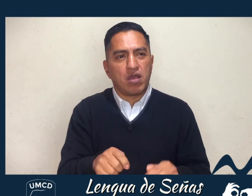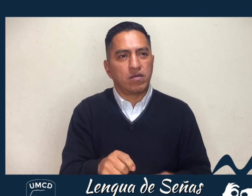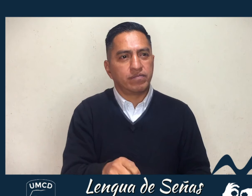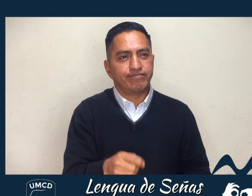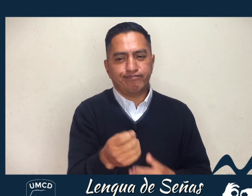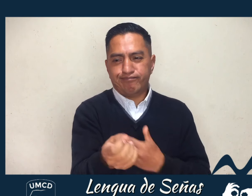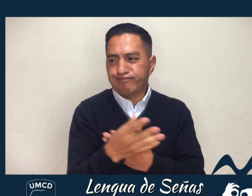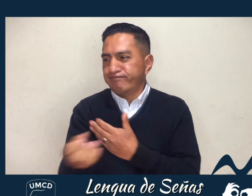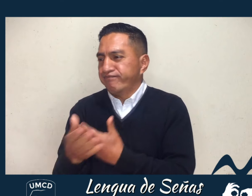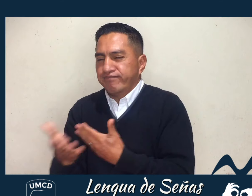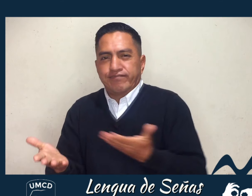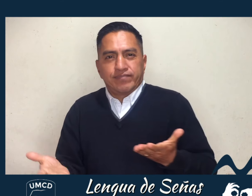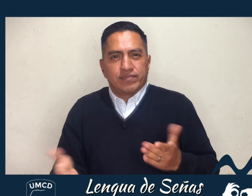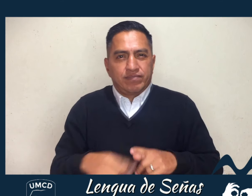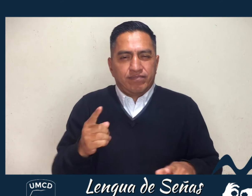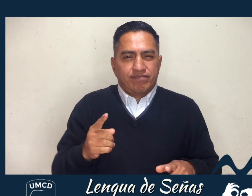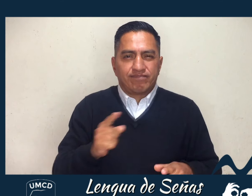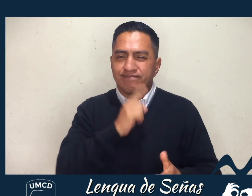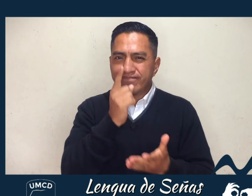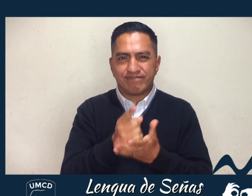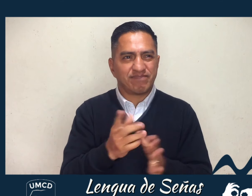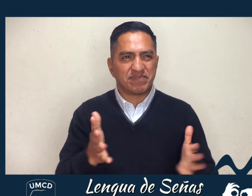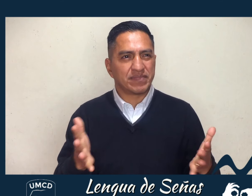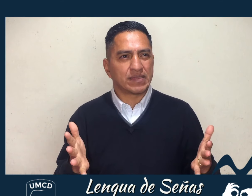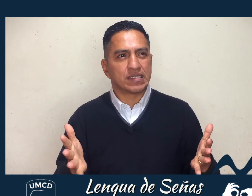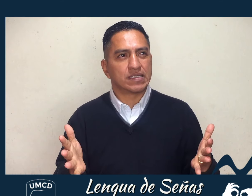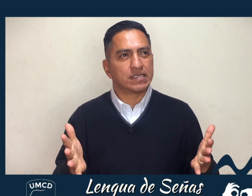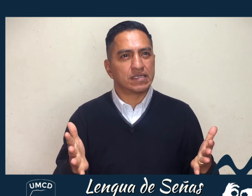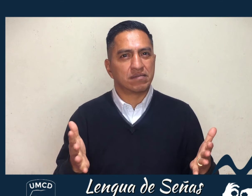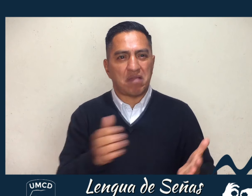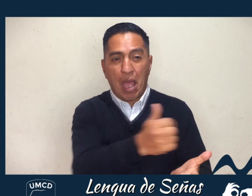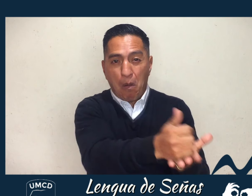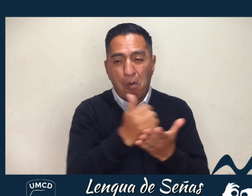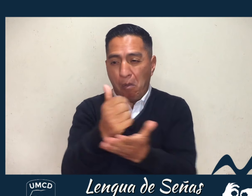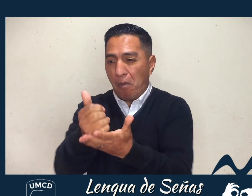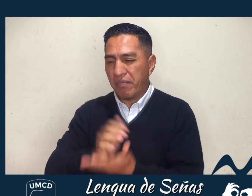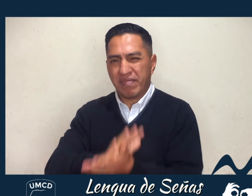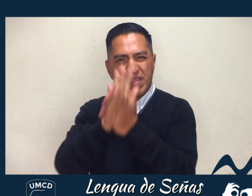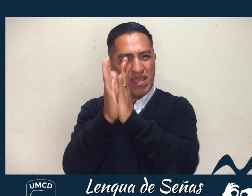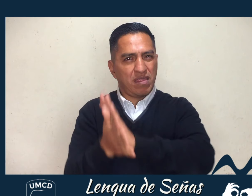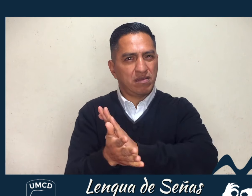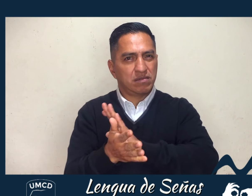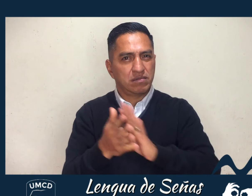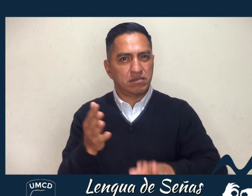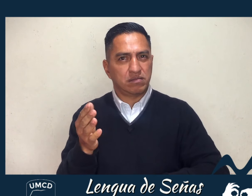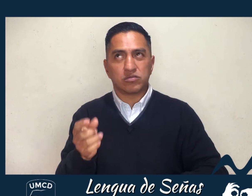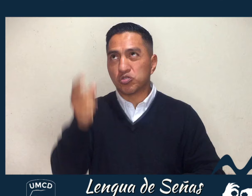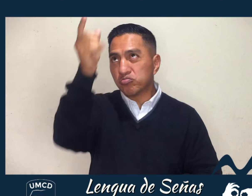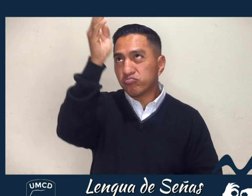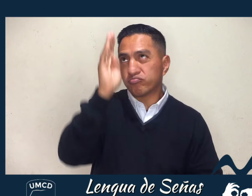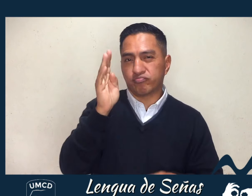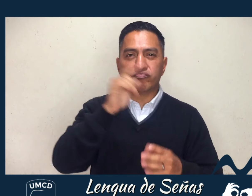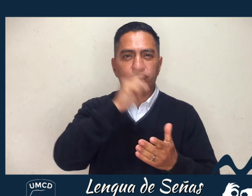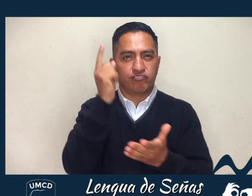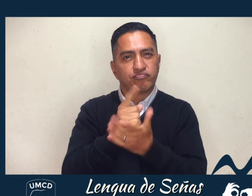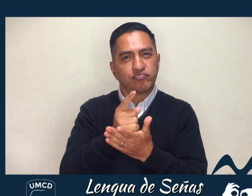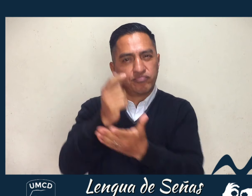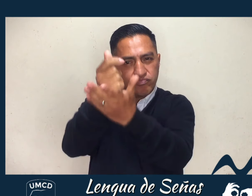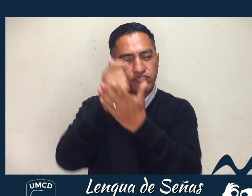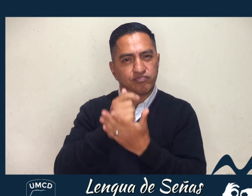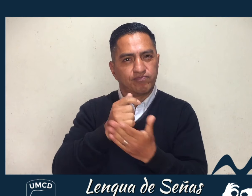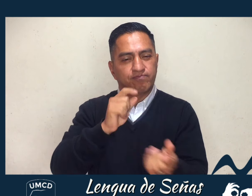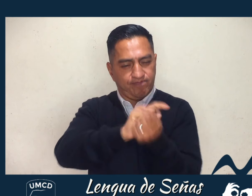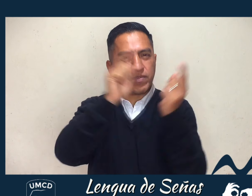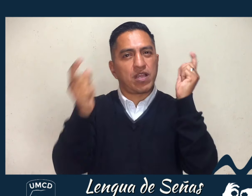una especie de receta. Pero la verdad es que Dios enseña que eso no es lo que produce el cambio en